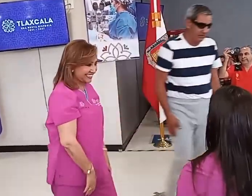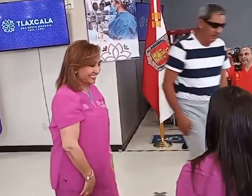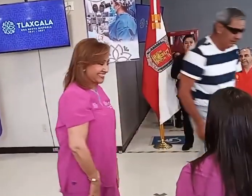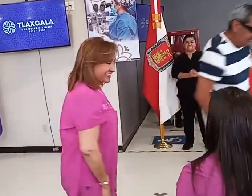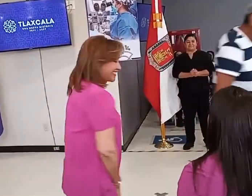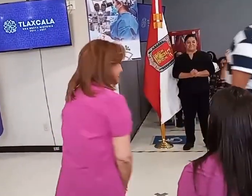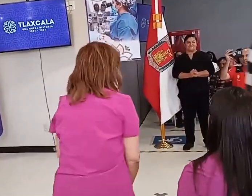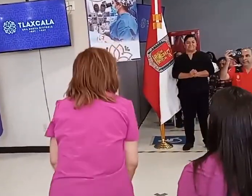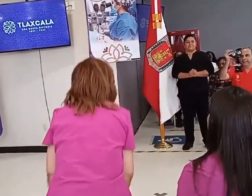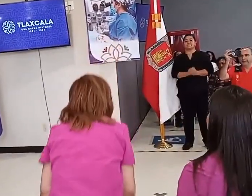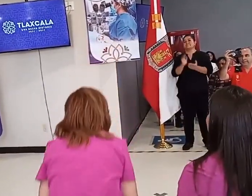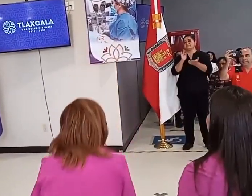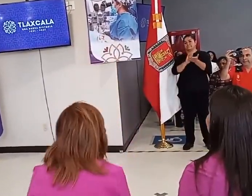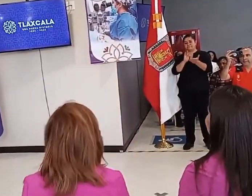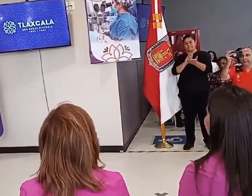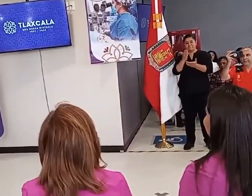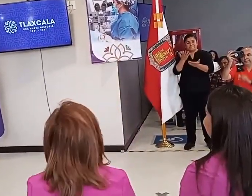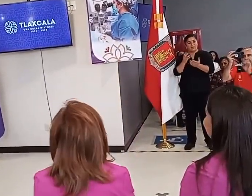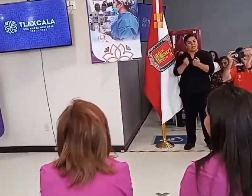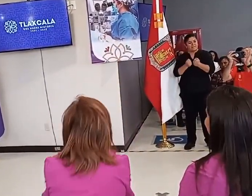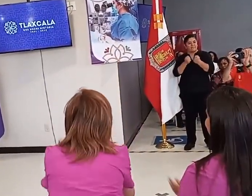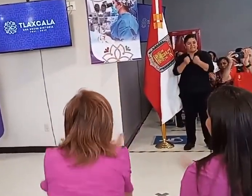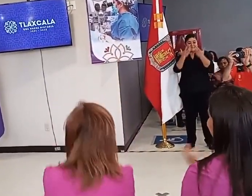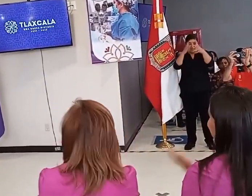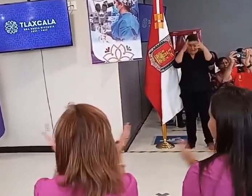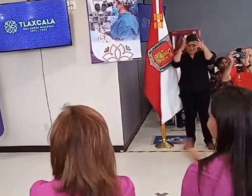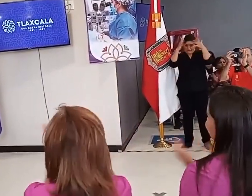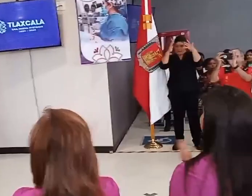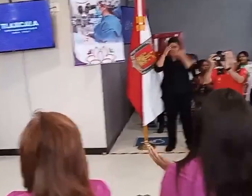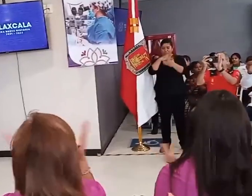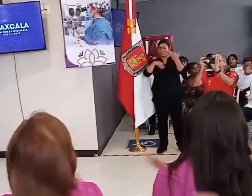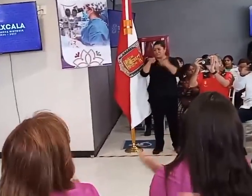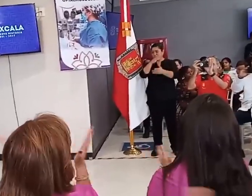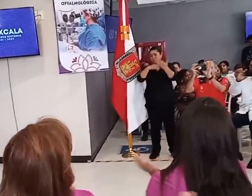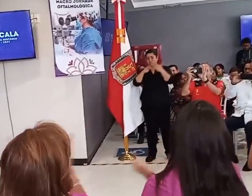ustedes Muchísimas gracias aplauso para